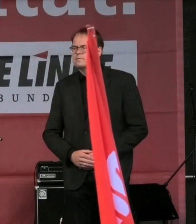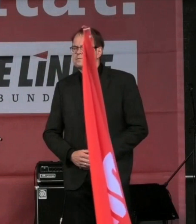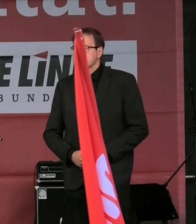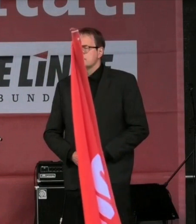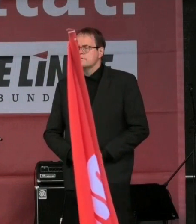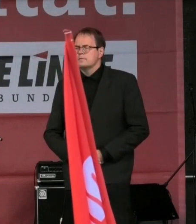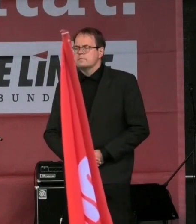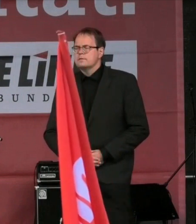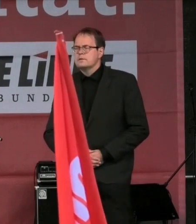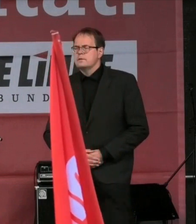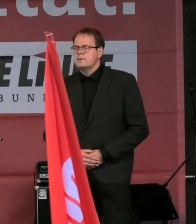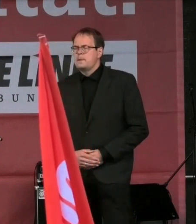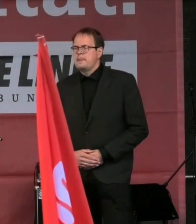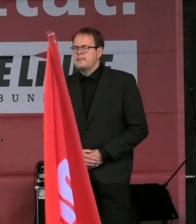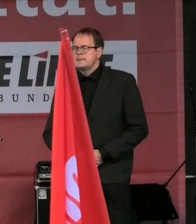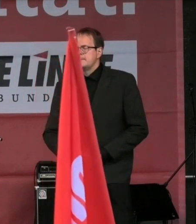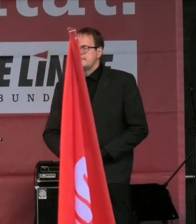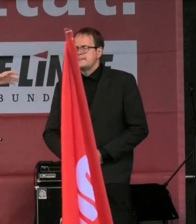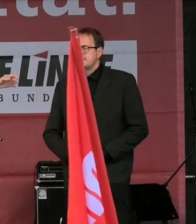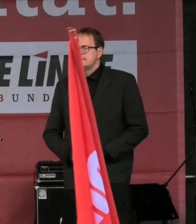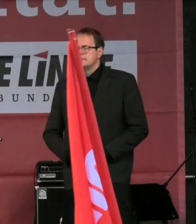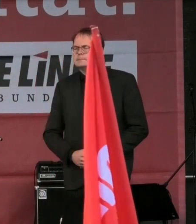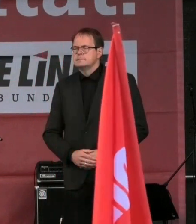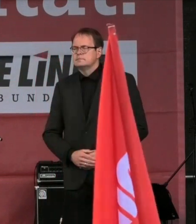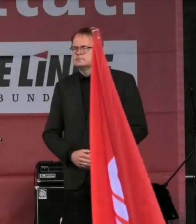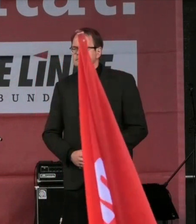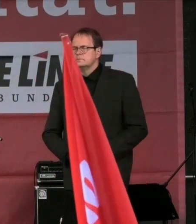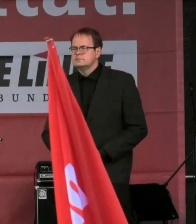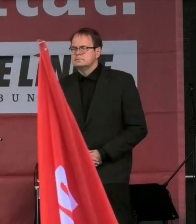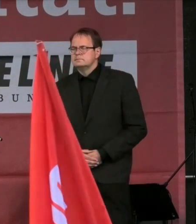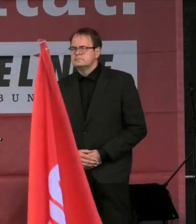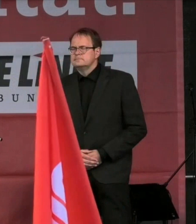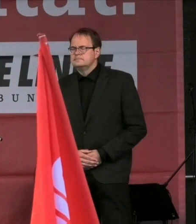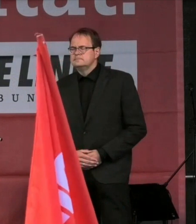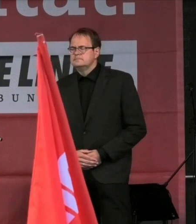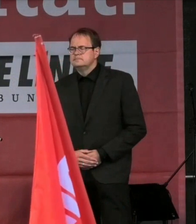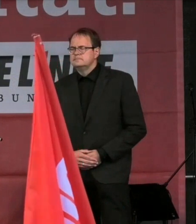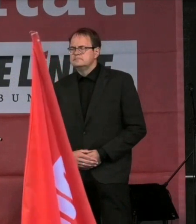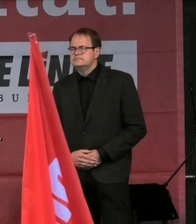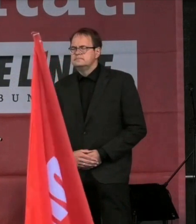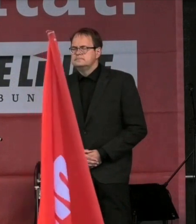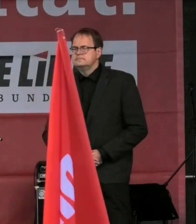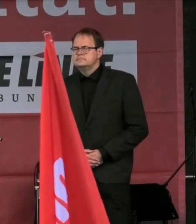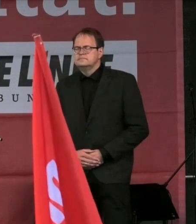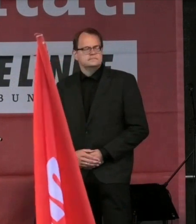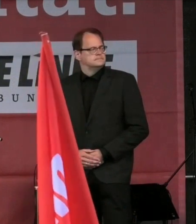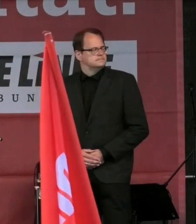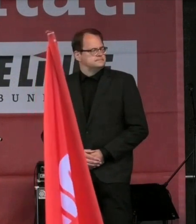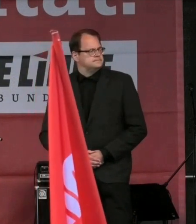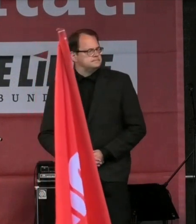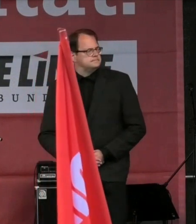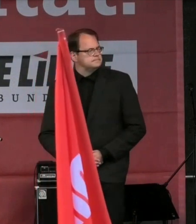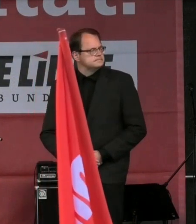defender 2021 gibt us-soldaten quer durch europa marschieren um zu demonstrieren wie schnell man am